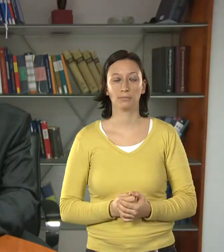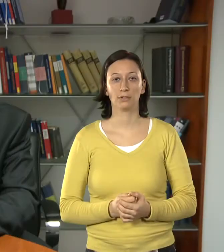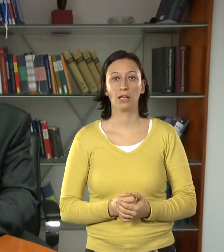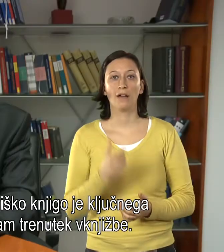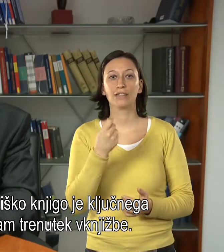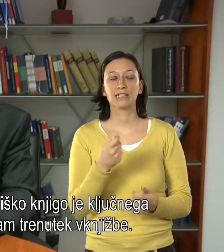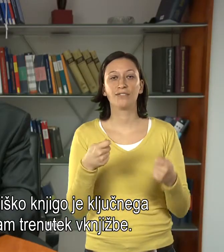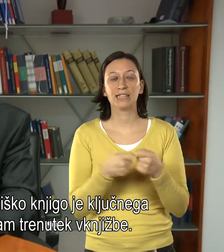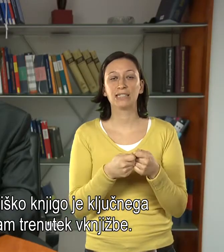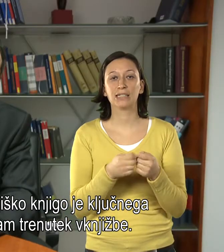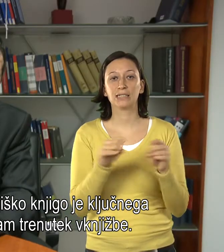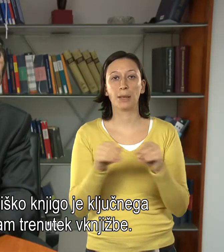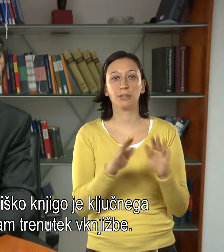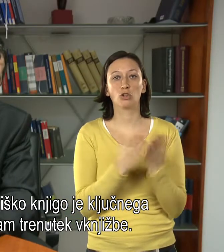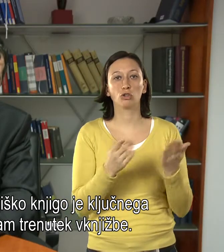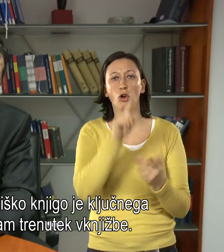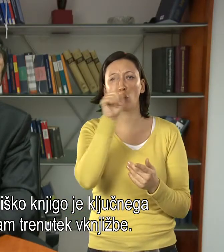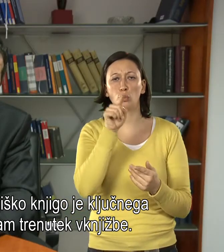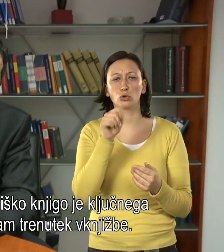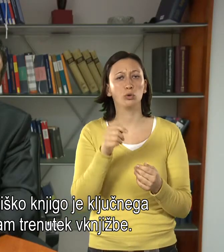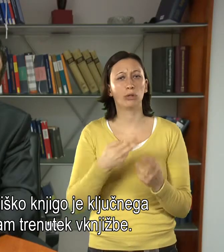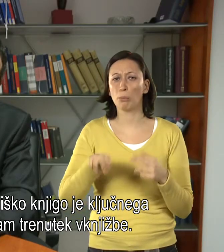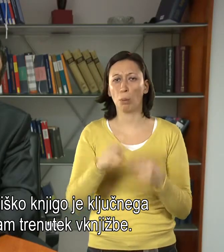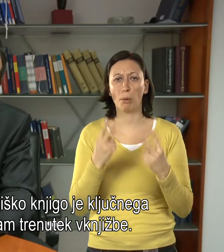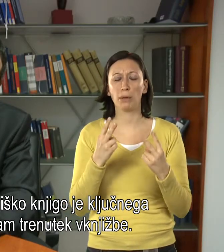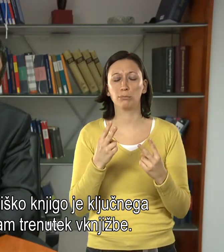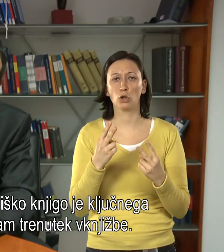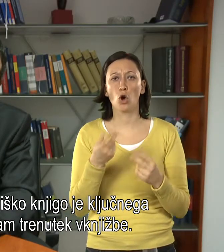V zvezi z zemljiško knjigo je ključnega vprašanja